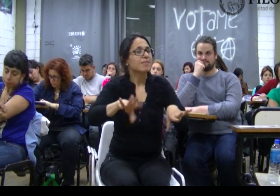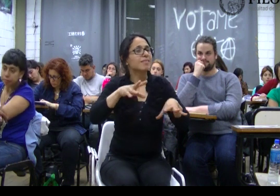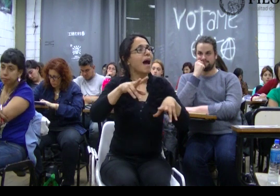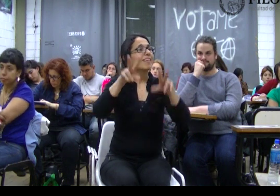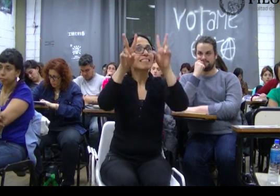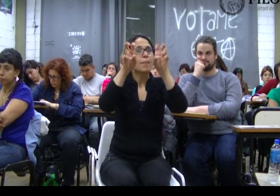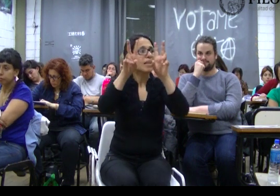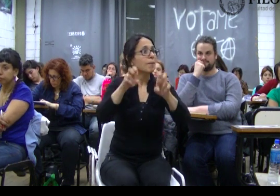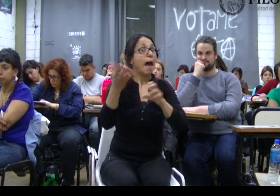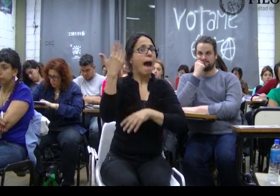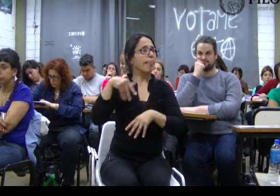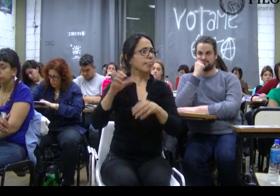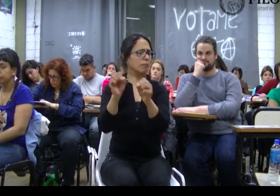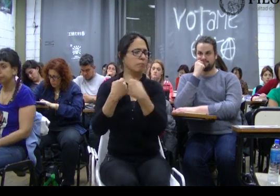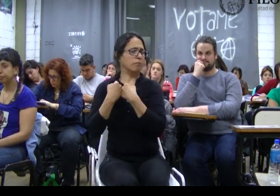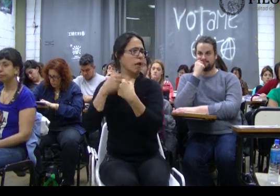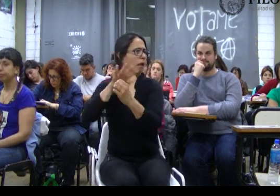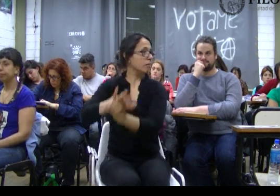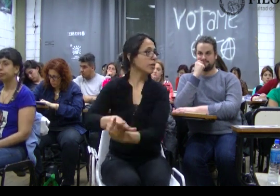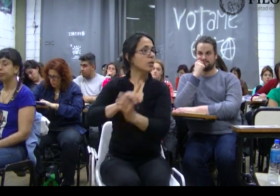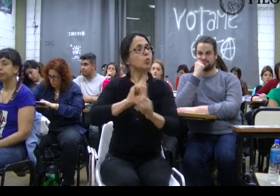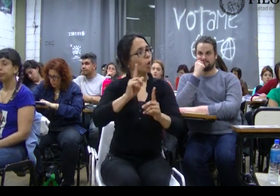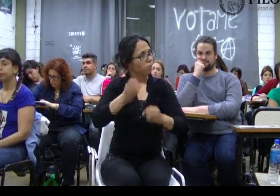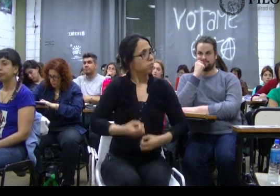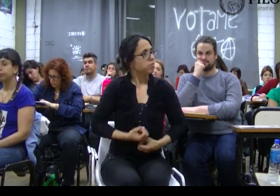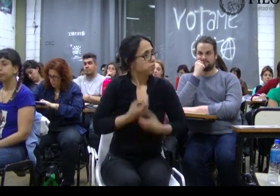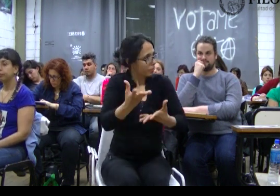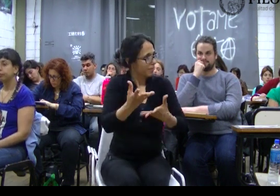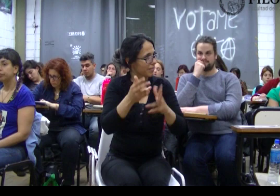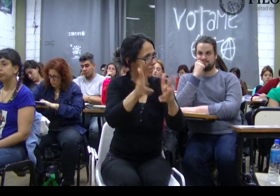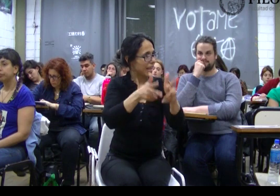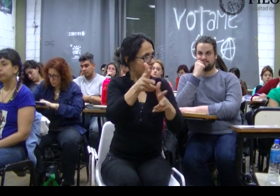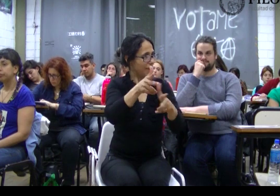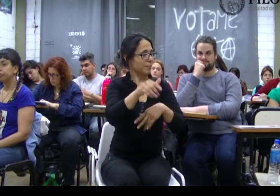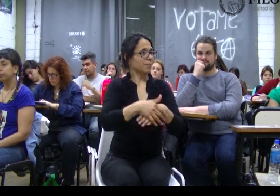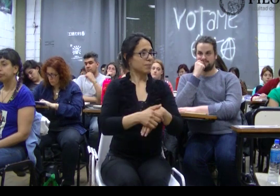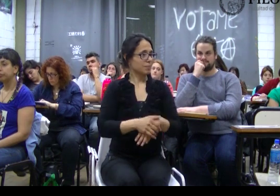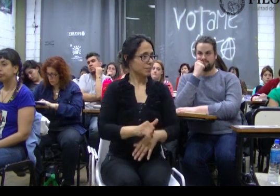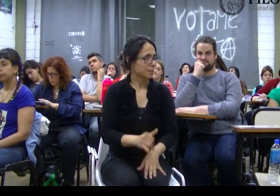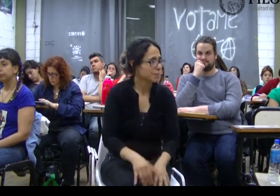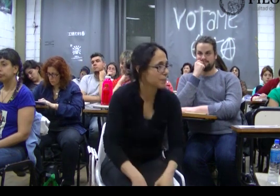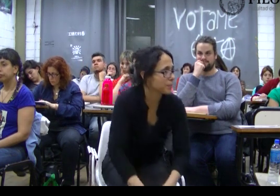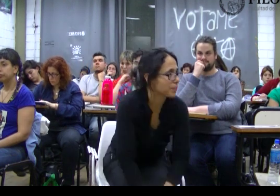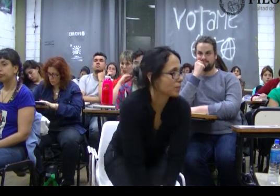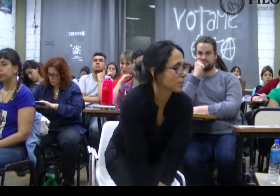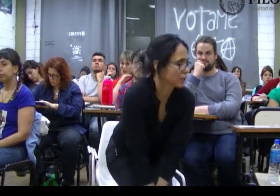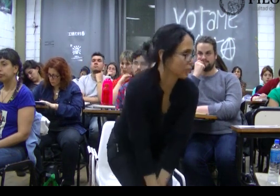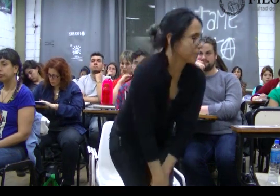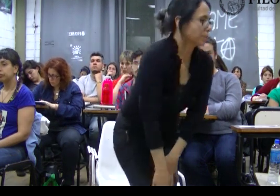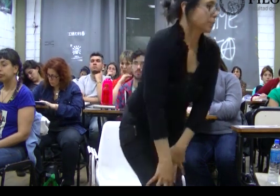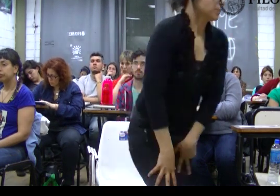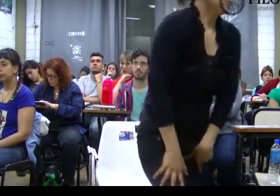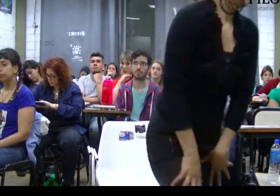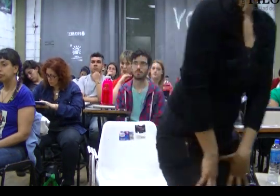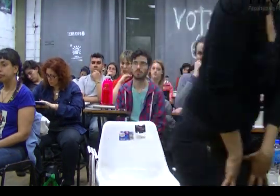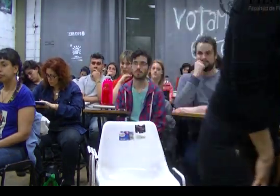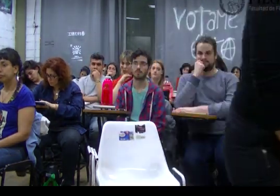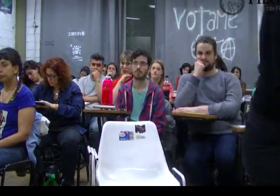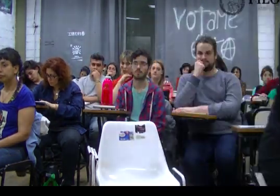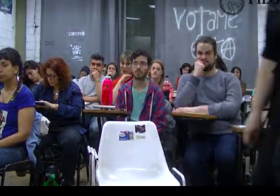hasta el momento. Para las personas con discapacidad es muy, muy